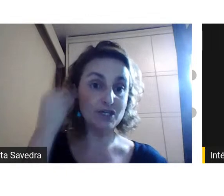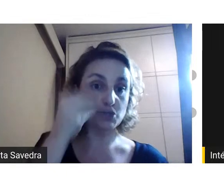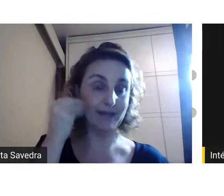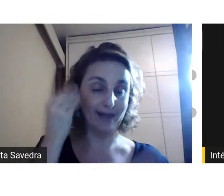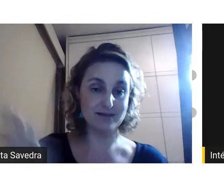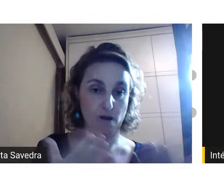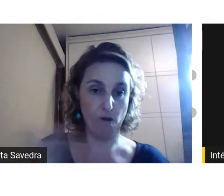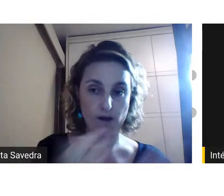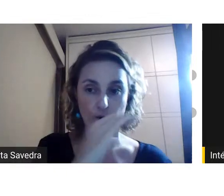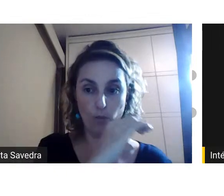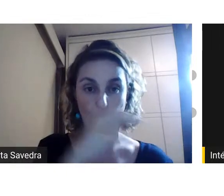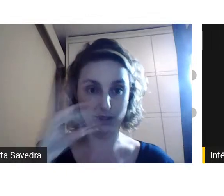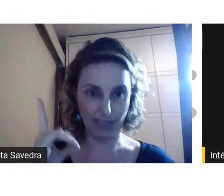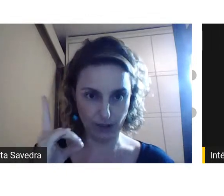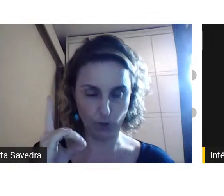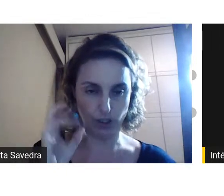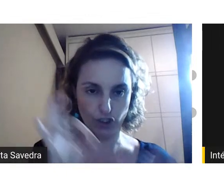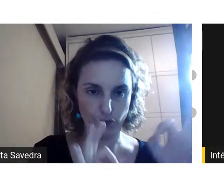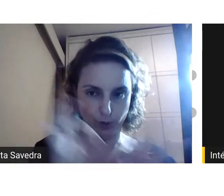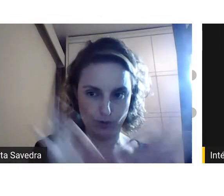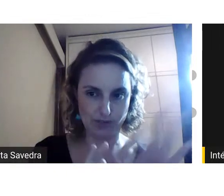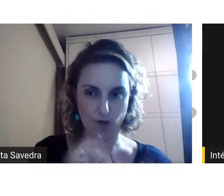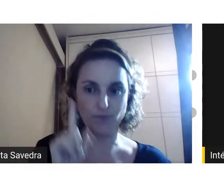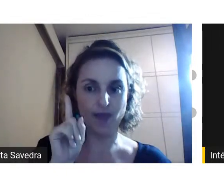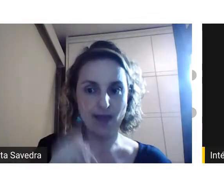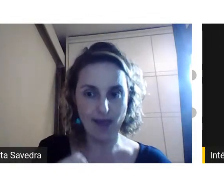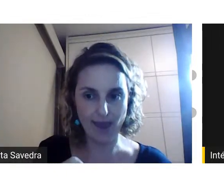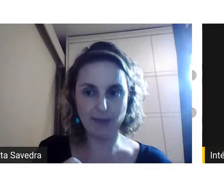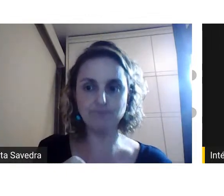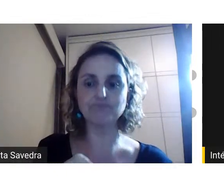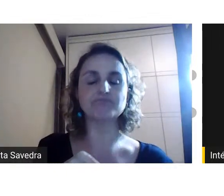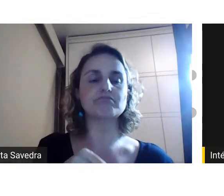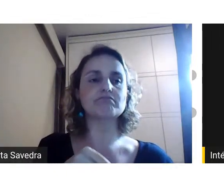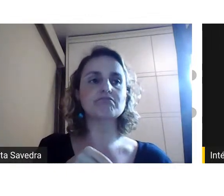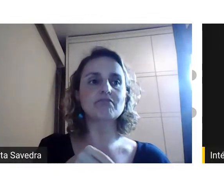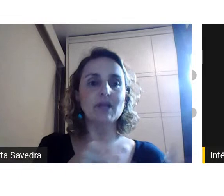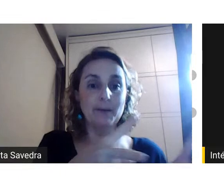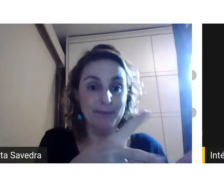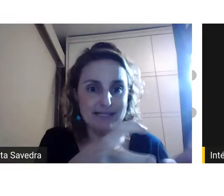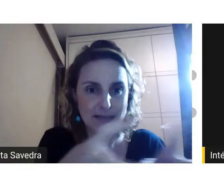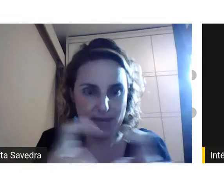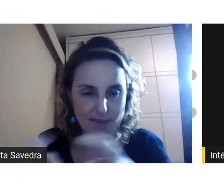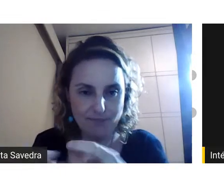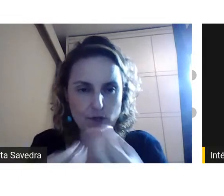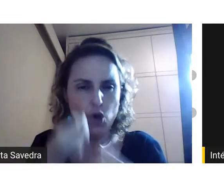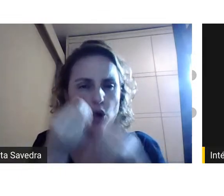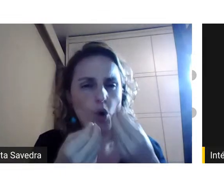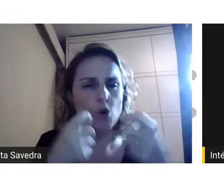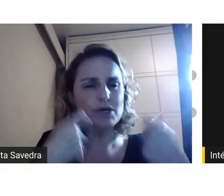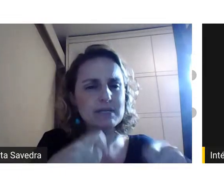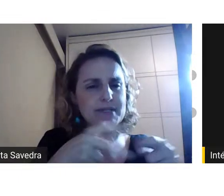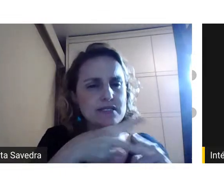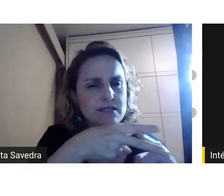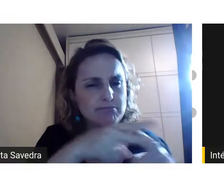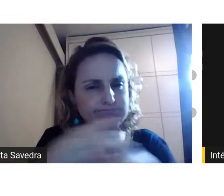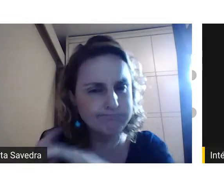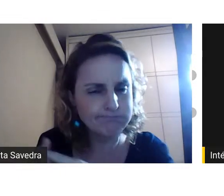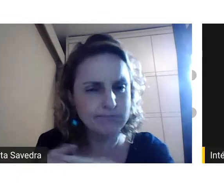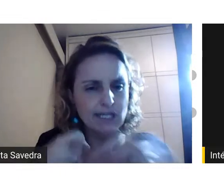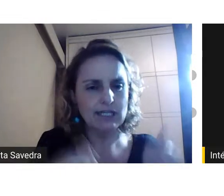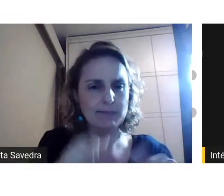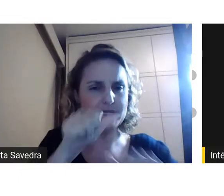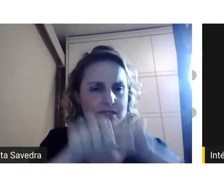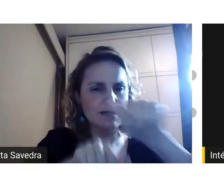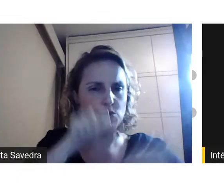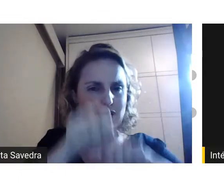na TV english todo o processo é usado a língua de sinais como língua oficial e a língua principal e